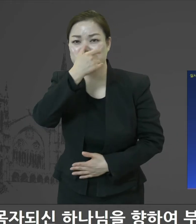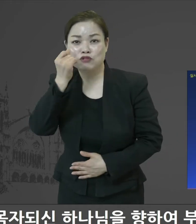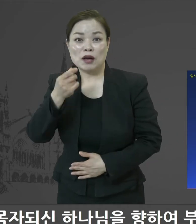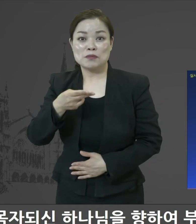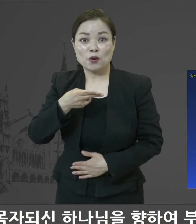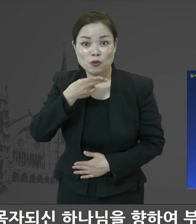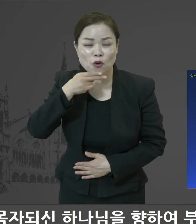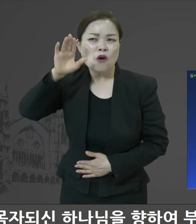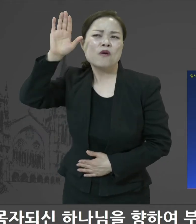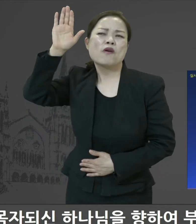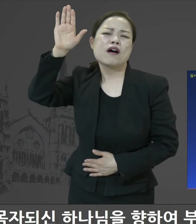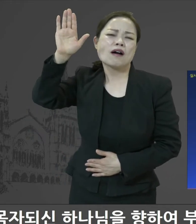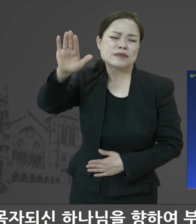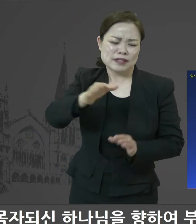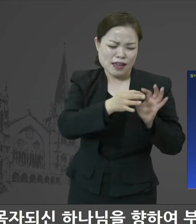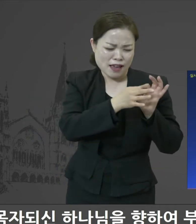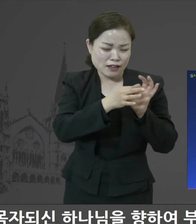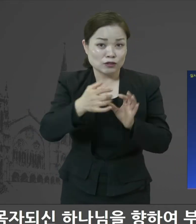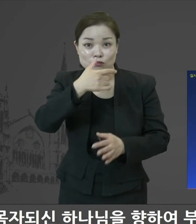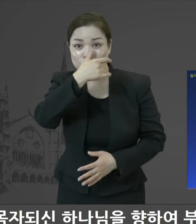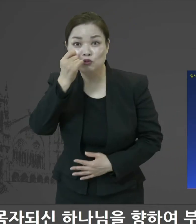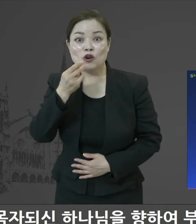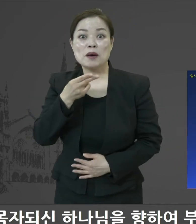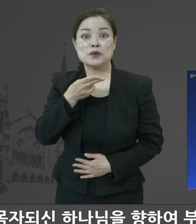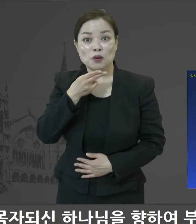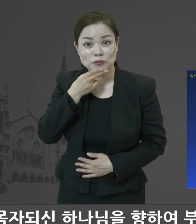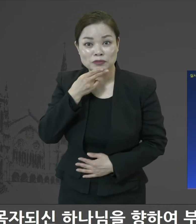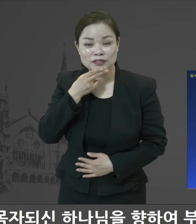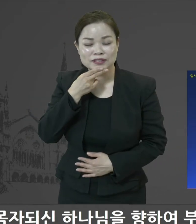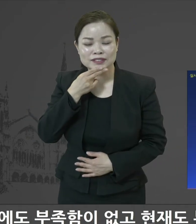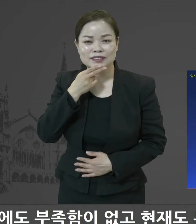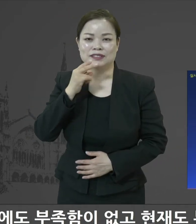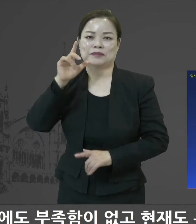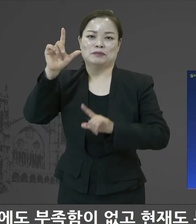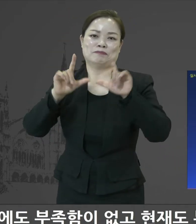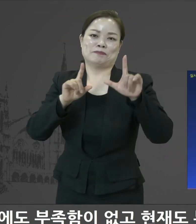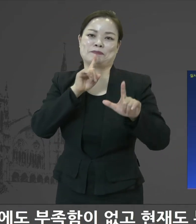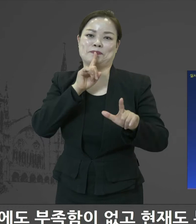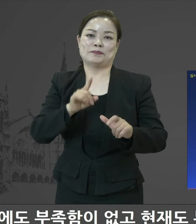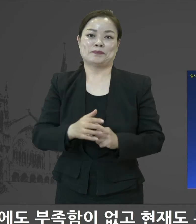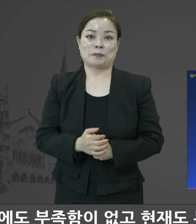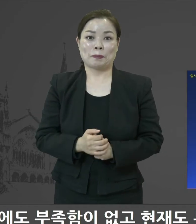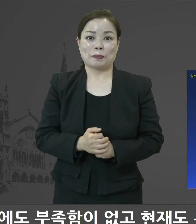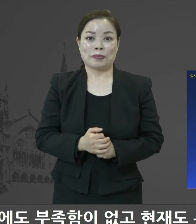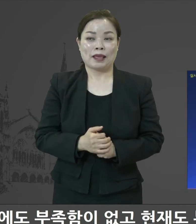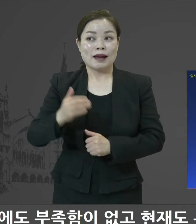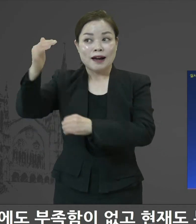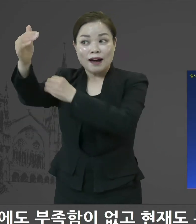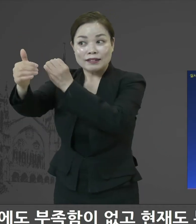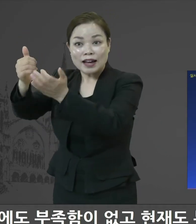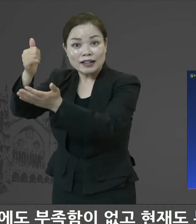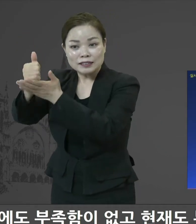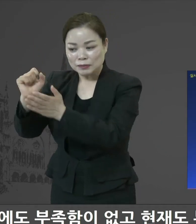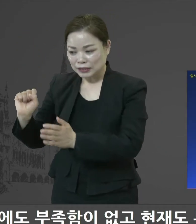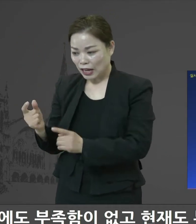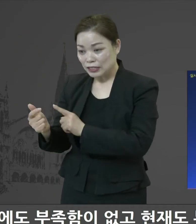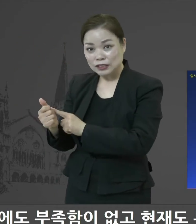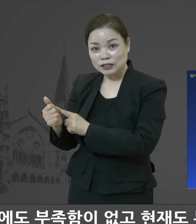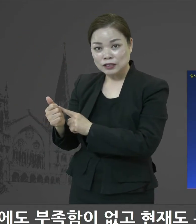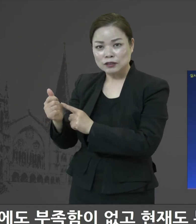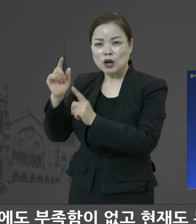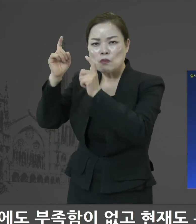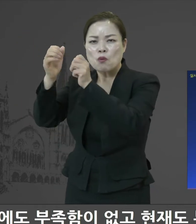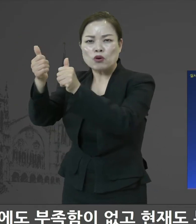없고 미래에도 계속해서 부족함이 없는 상태를 말하는 것입니다. 그러니까 하나님은 다윗의 목자가